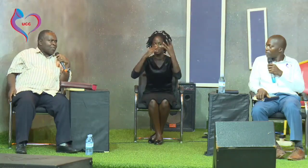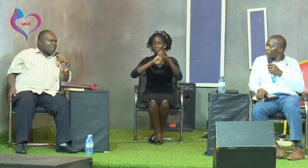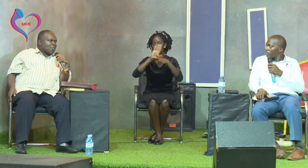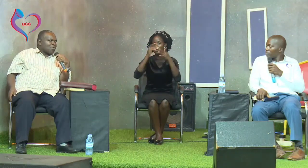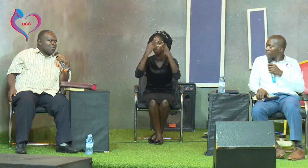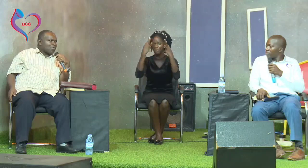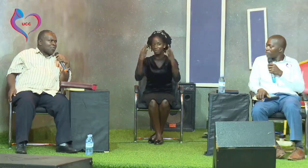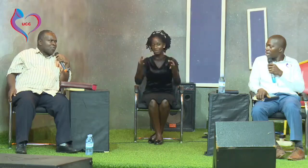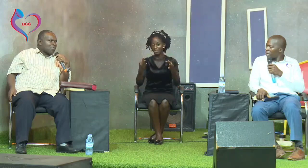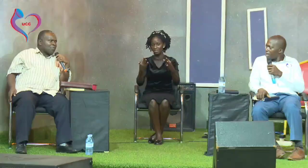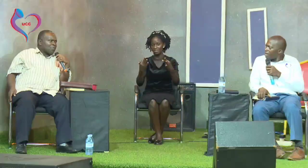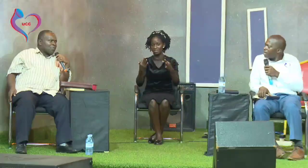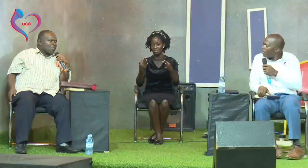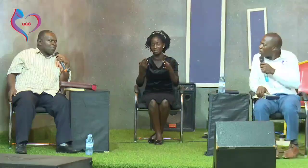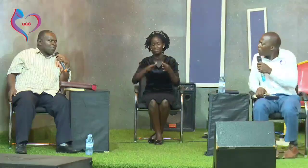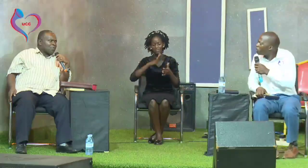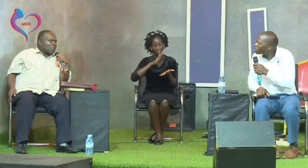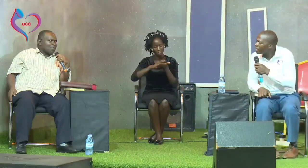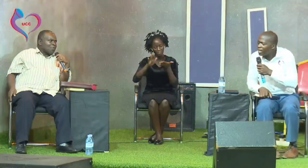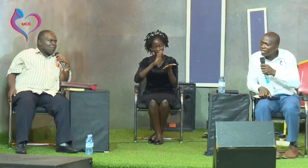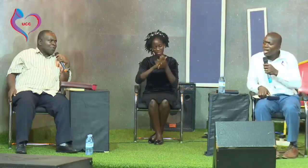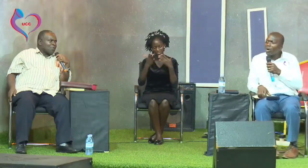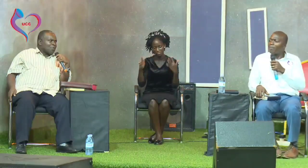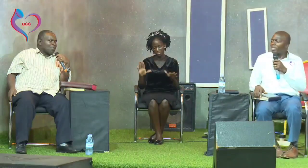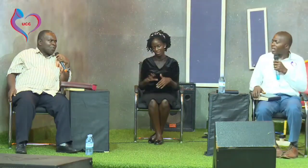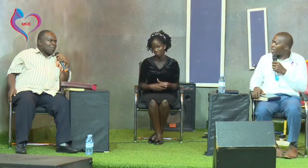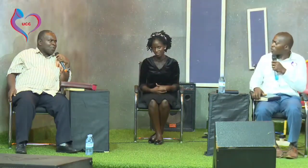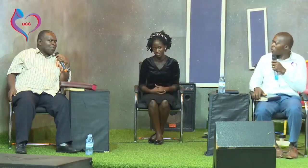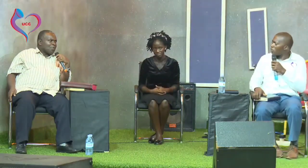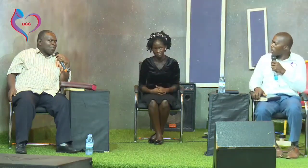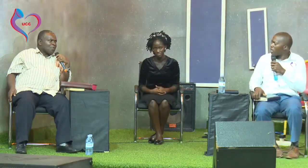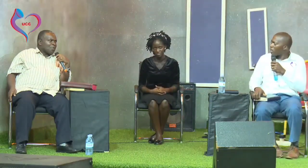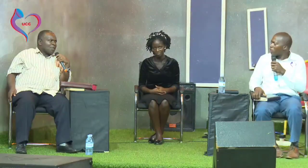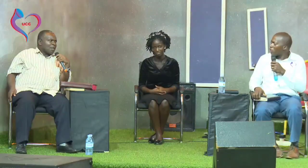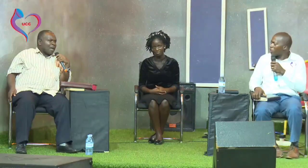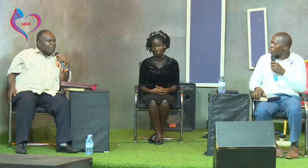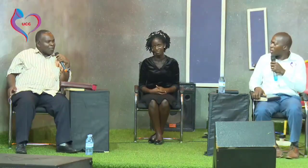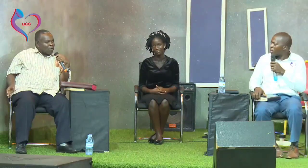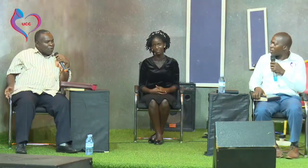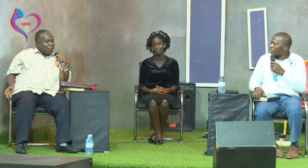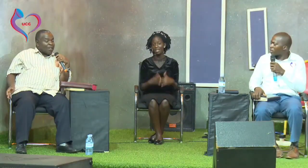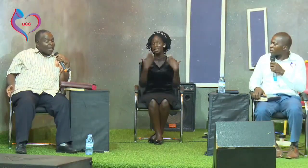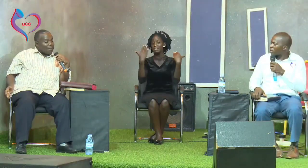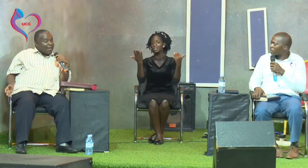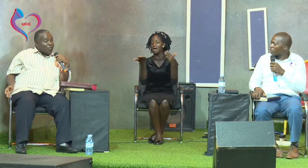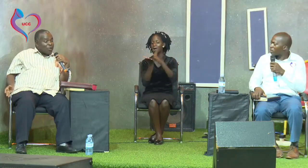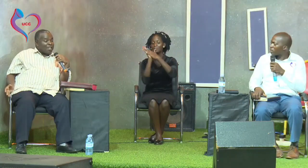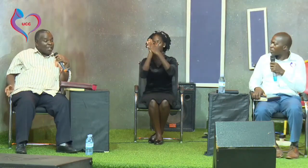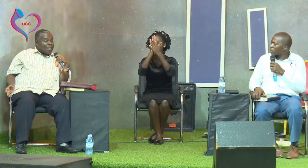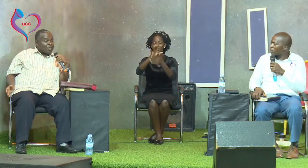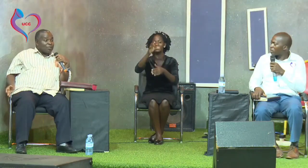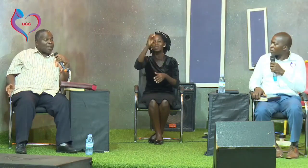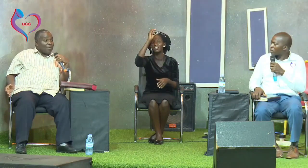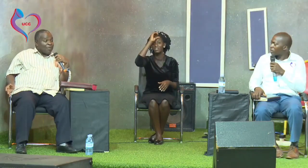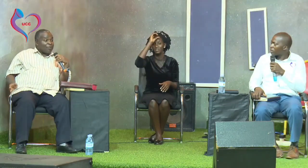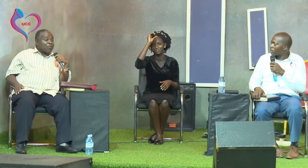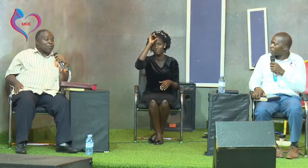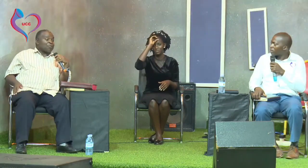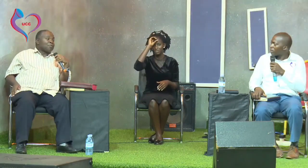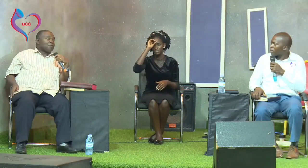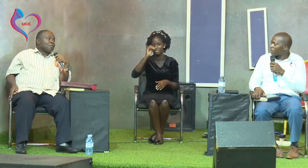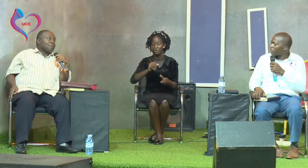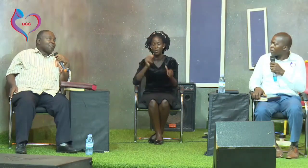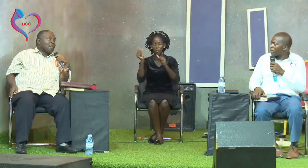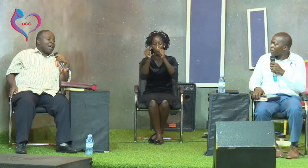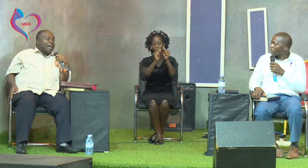okusikwe kwambala obusiru oyo omusajja yajjawo amaanyi agasonyiwa anti deliberate willingness to become a